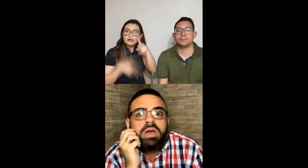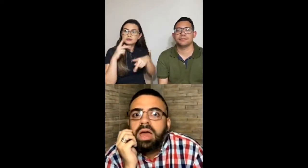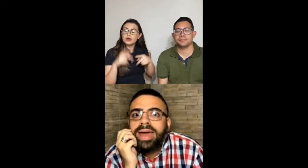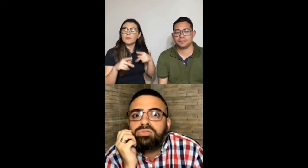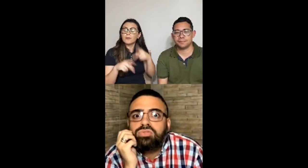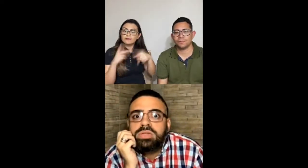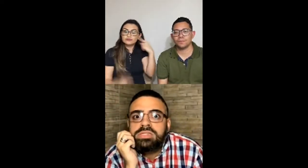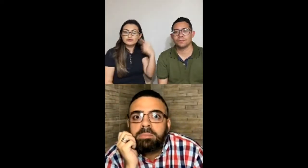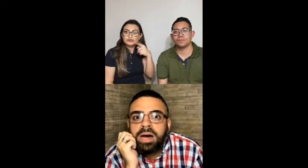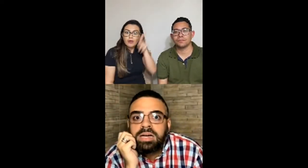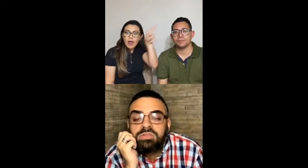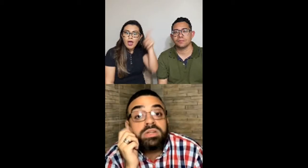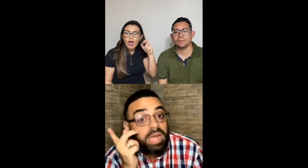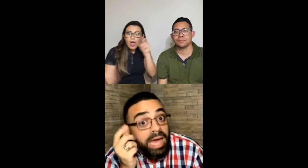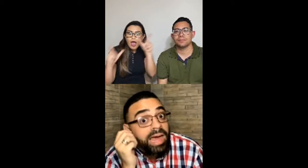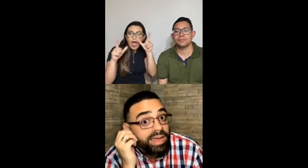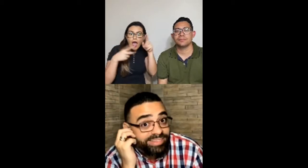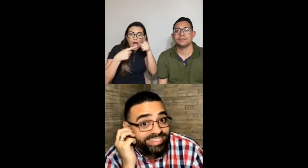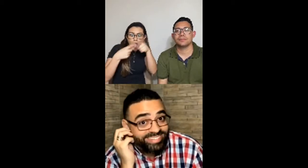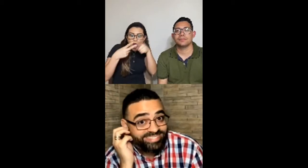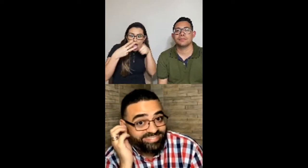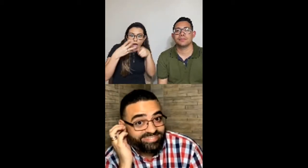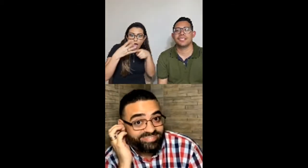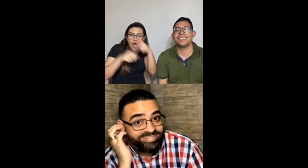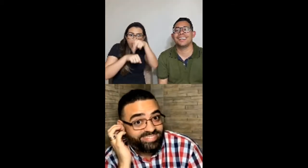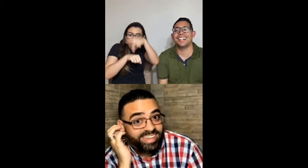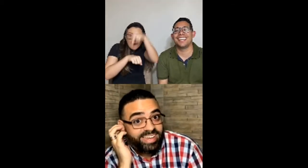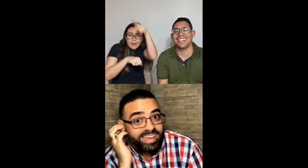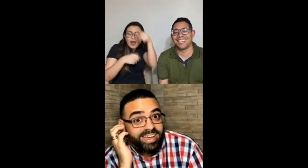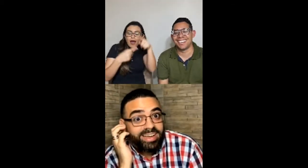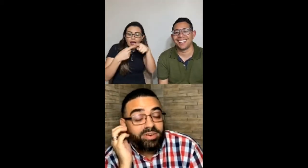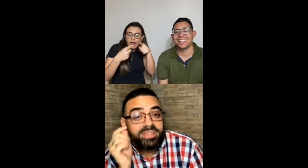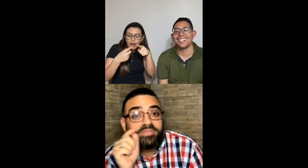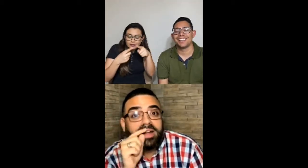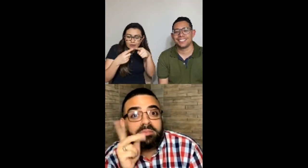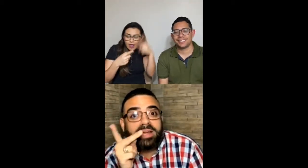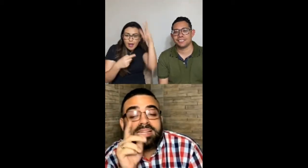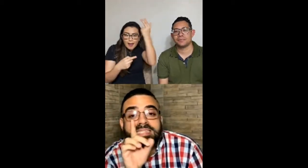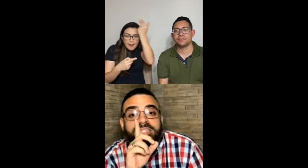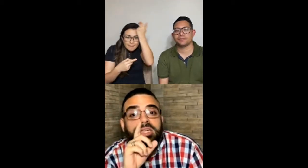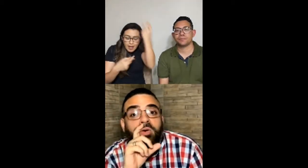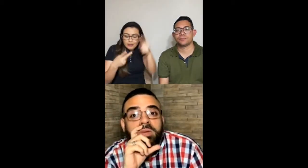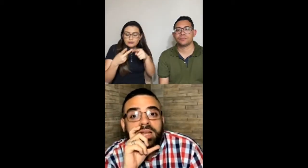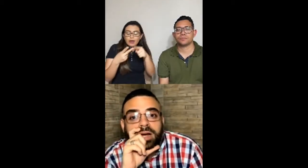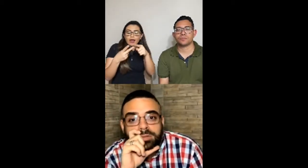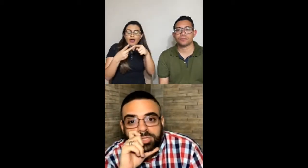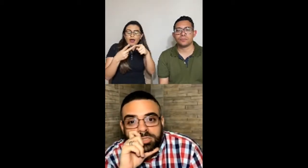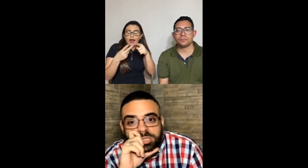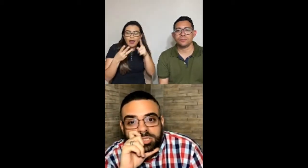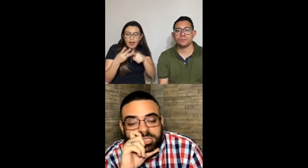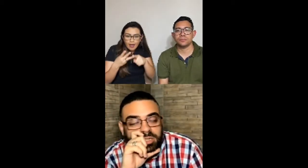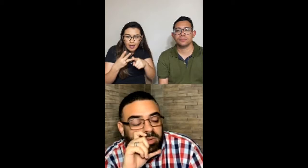Esse aqui. Esse cara deslumbrado também, peraí. É tudo isso, é Páscoa? Eu falei,